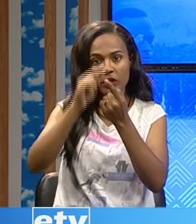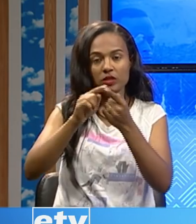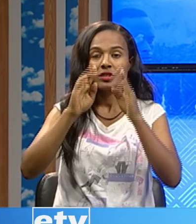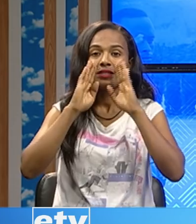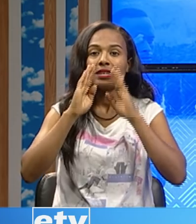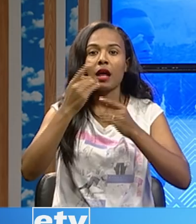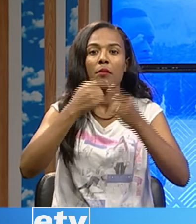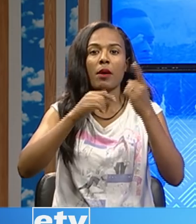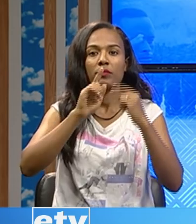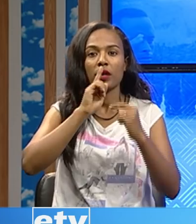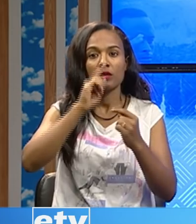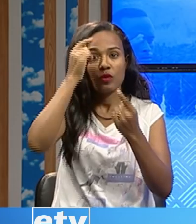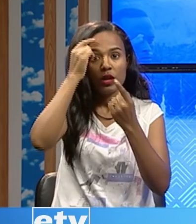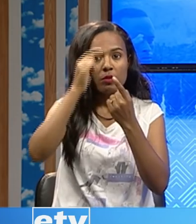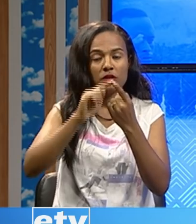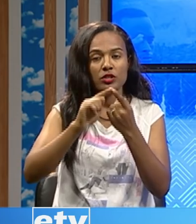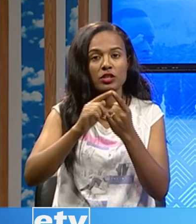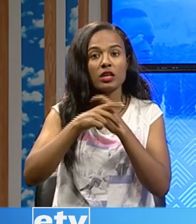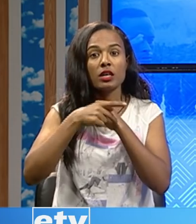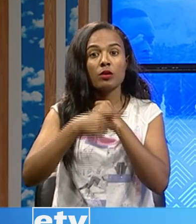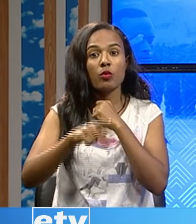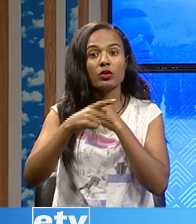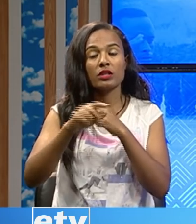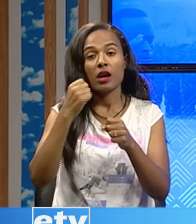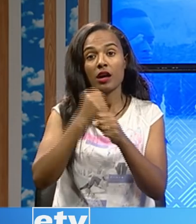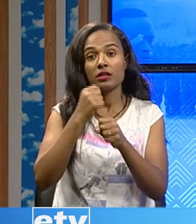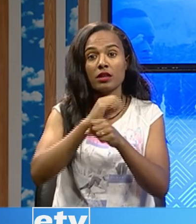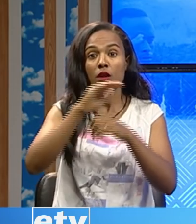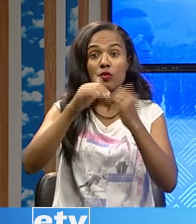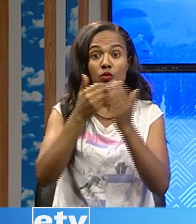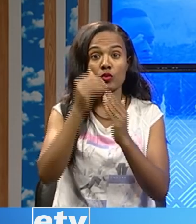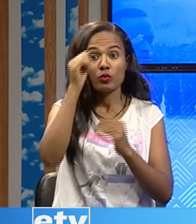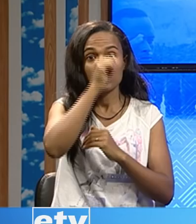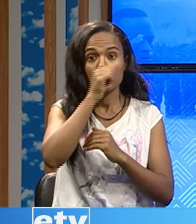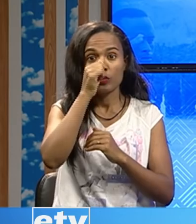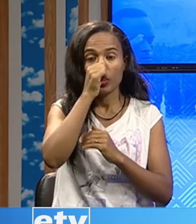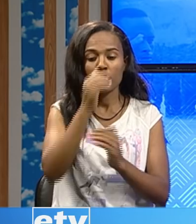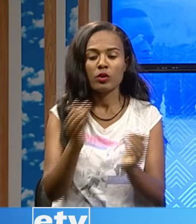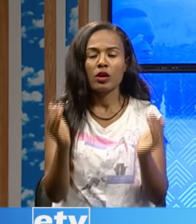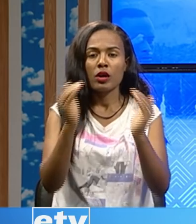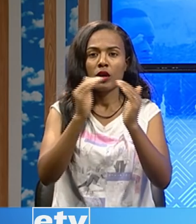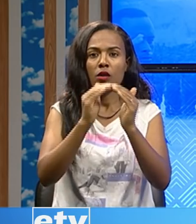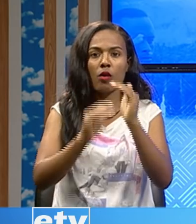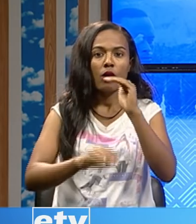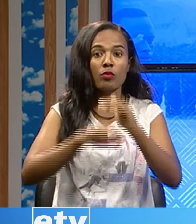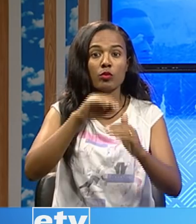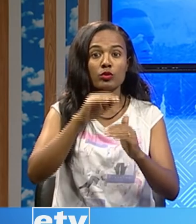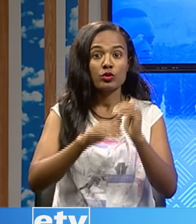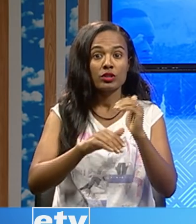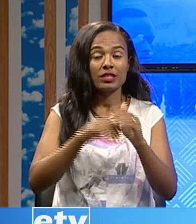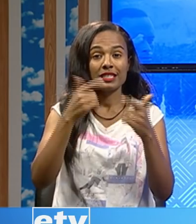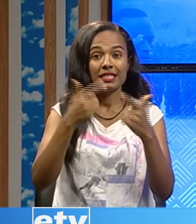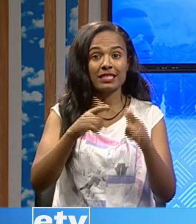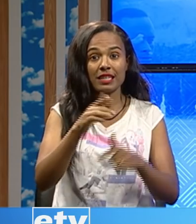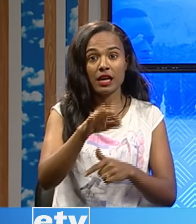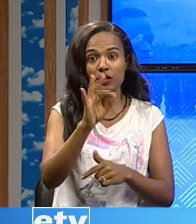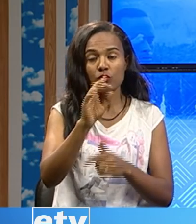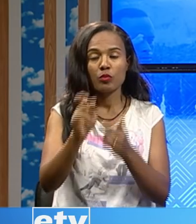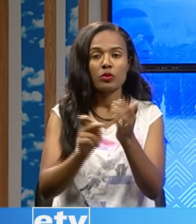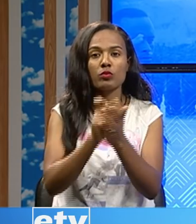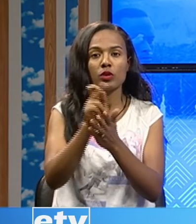ነው ዓላማችን። የፖለቲካ ሀሳባችን ደግሞ ሁሉም ኢትዮጵያዊ ኢኳል ኦፖርቹኒቲ አግኝቶ በዲሞክራሲያዊ